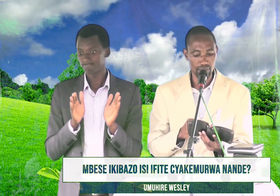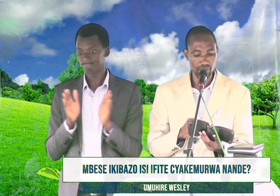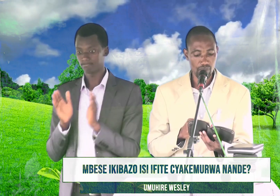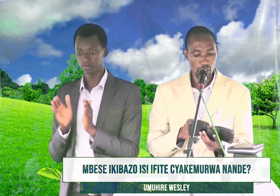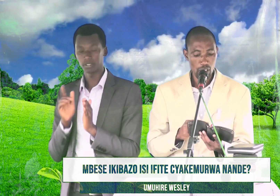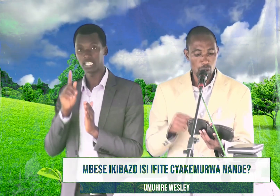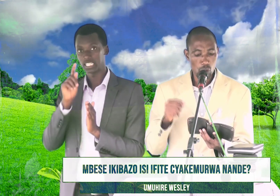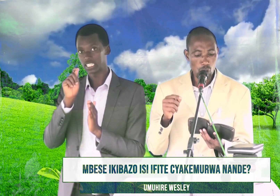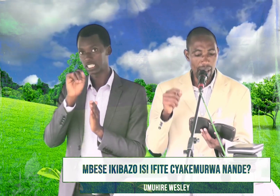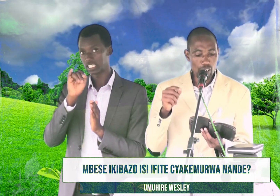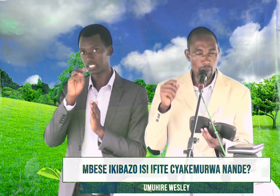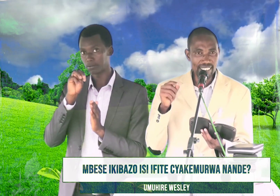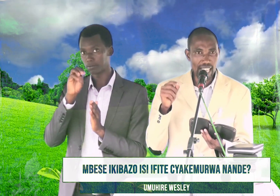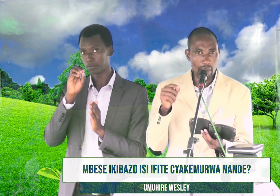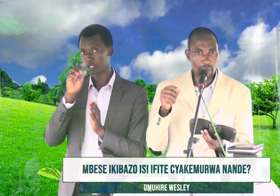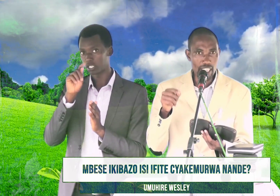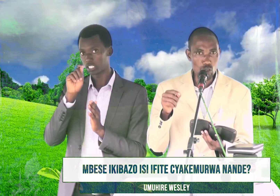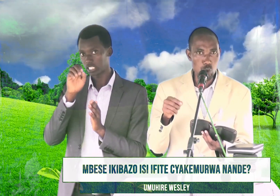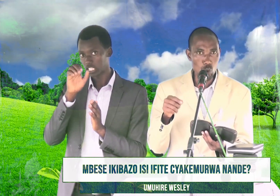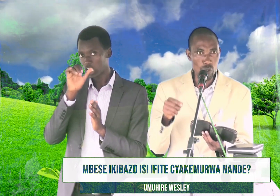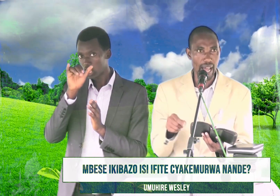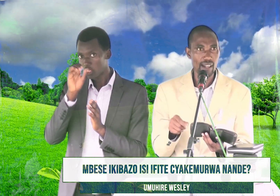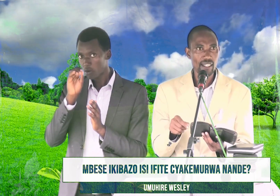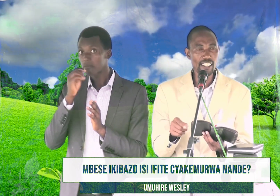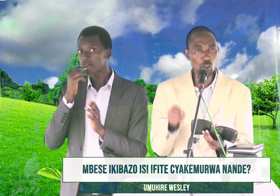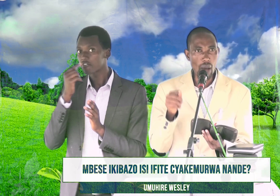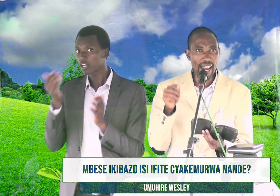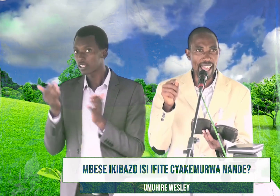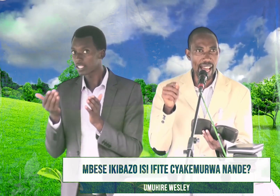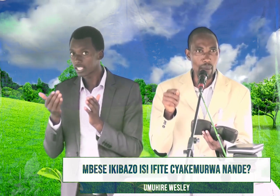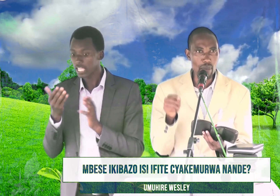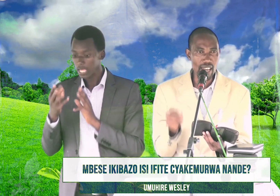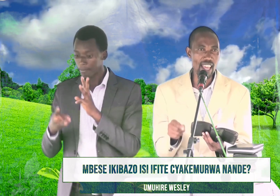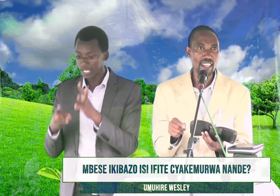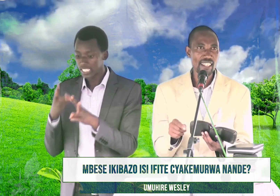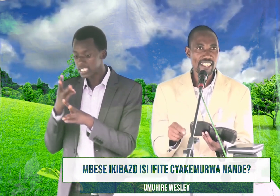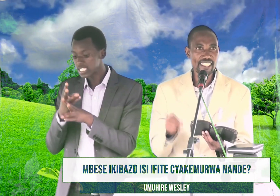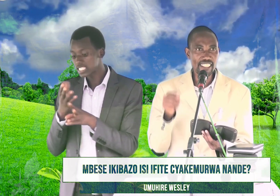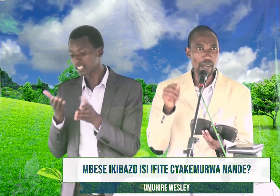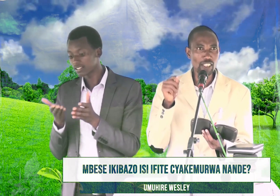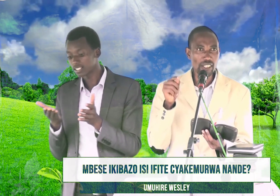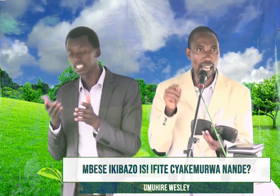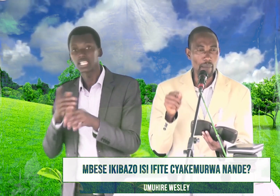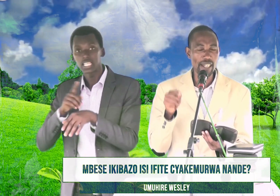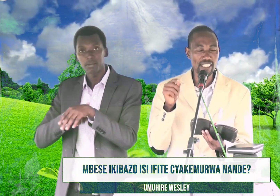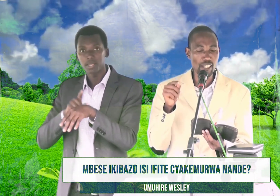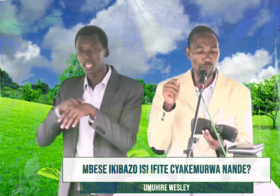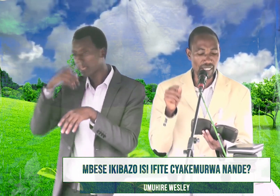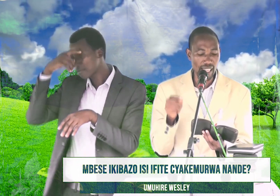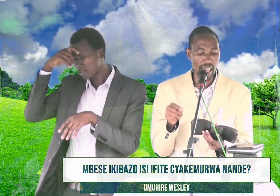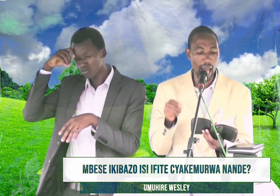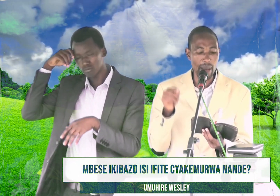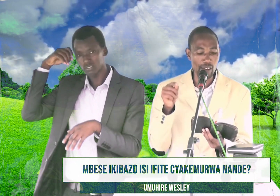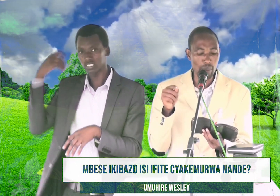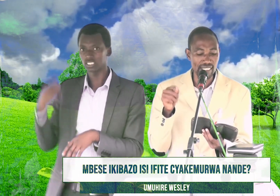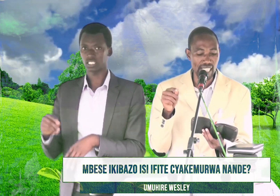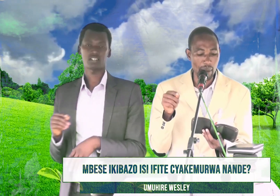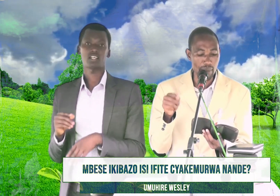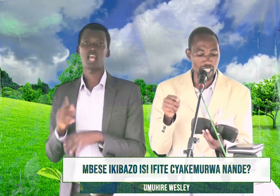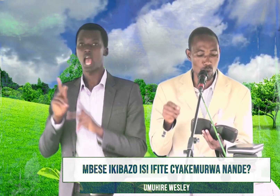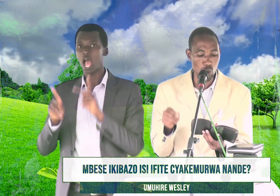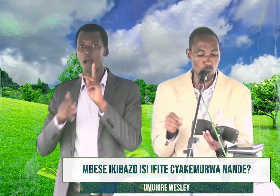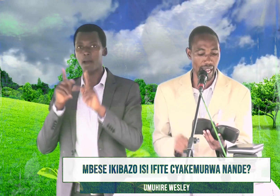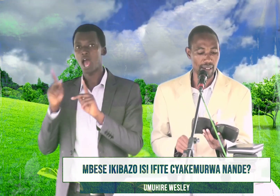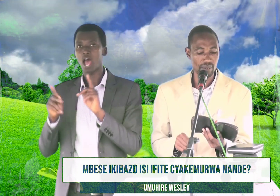birushya, kuko abantu bazaba bikunda. Indwara ya mbere, ikibazo cya mbere sifite, abantu